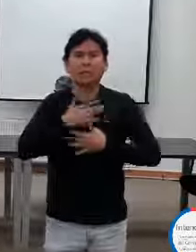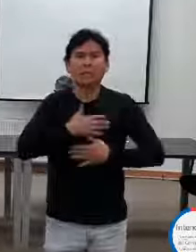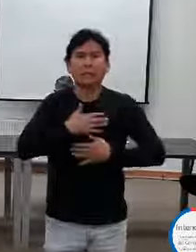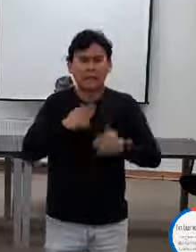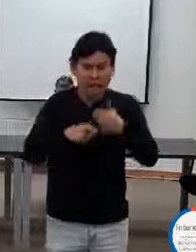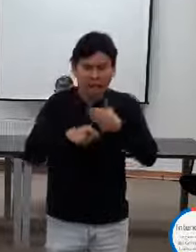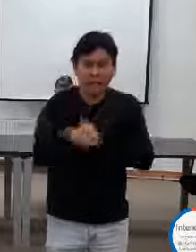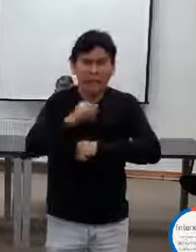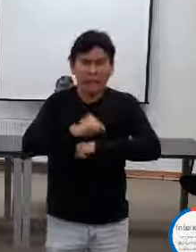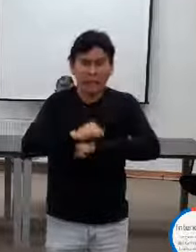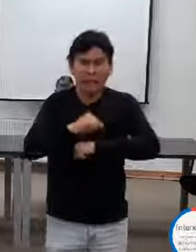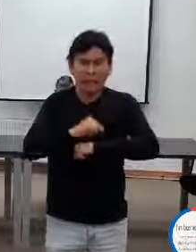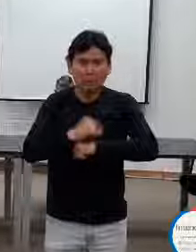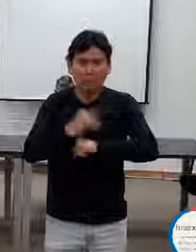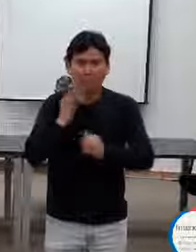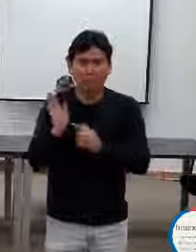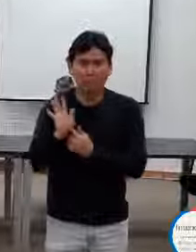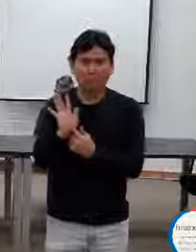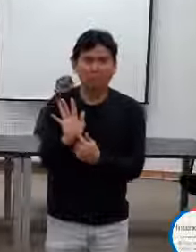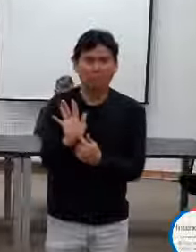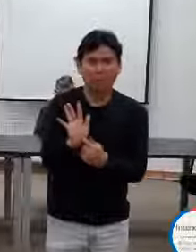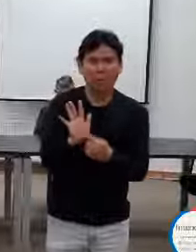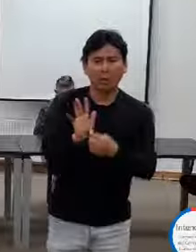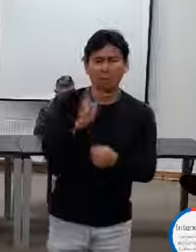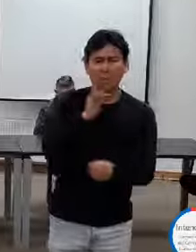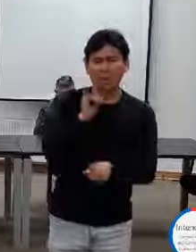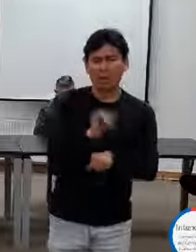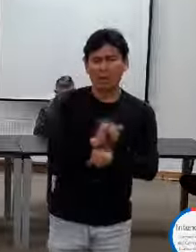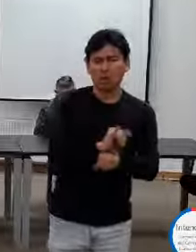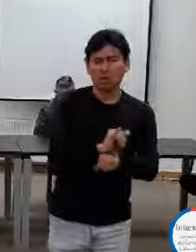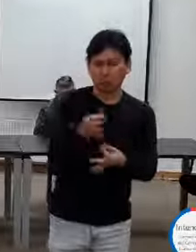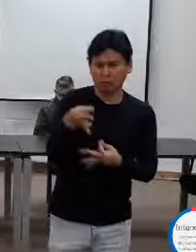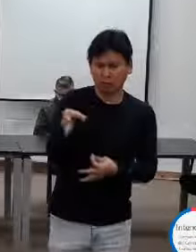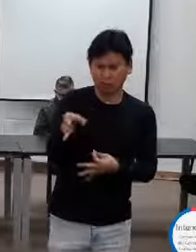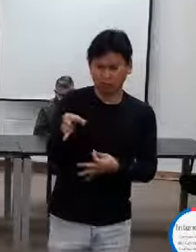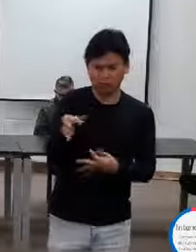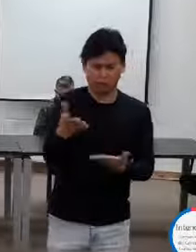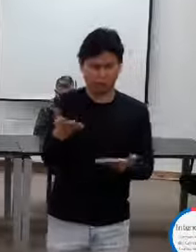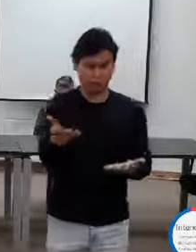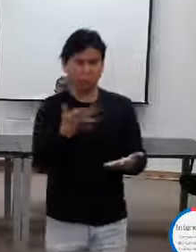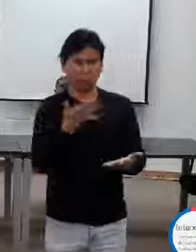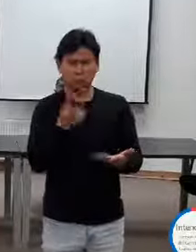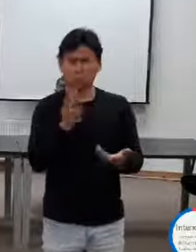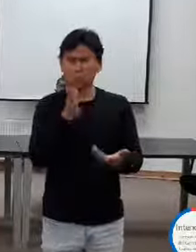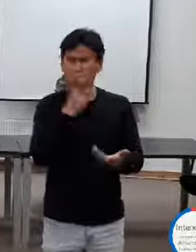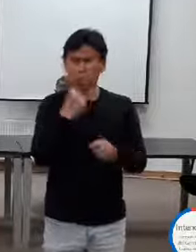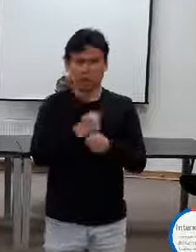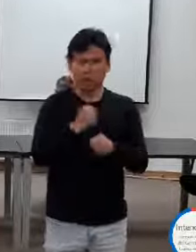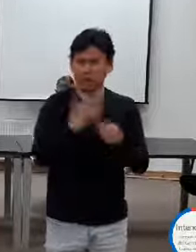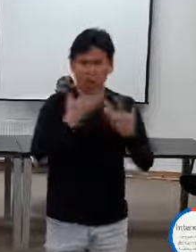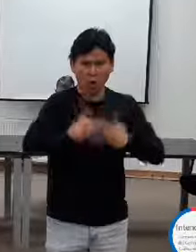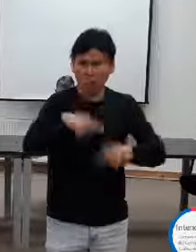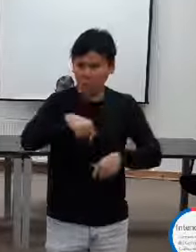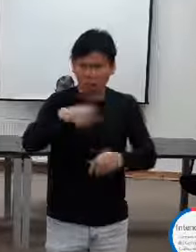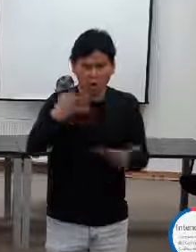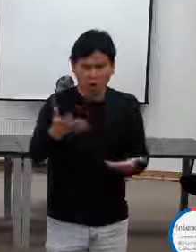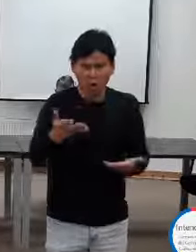ingresar a la región presentando un contrato de trabajo que es falso, que no corresponde porque no tienen un empleador acá,